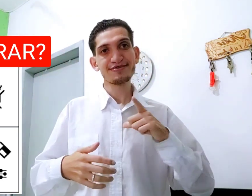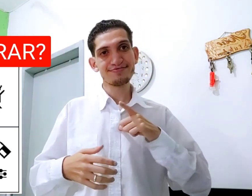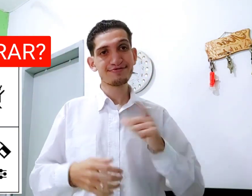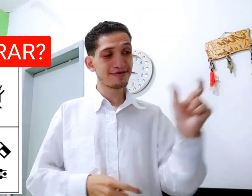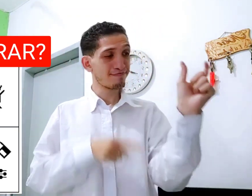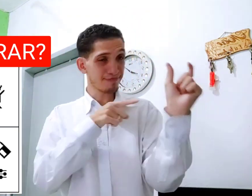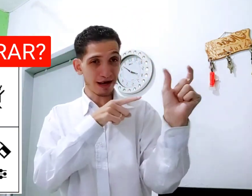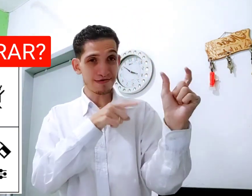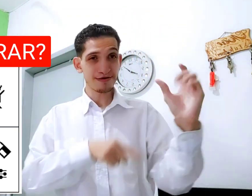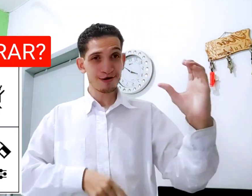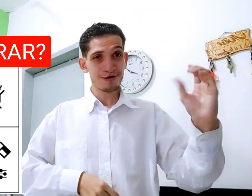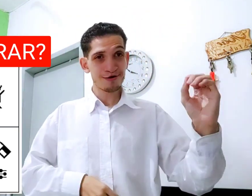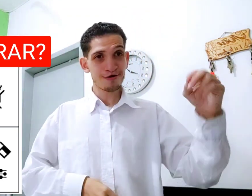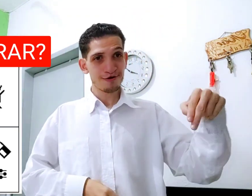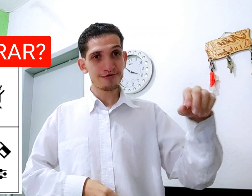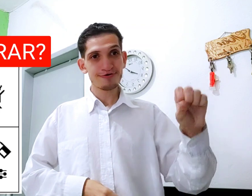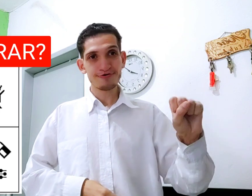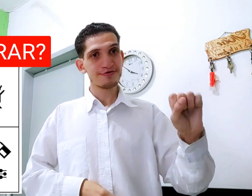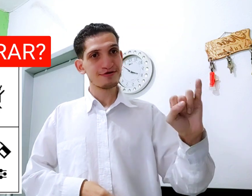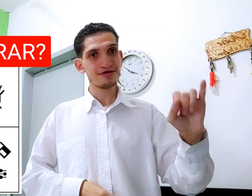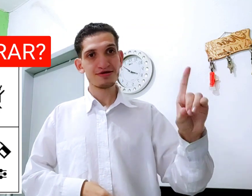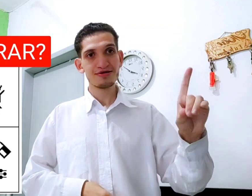outras. E bem, essa palavra,